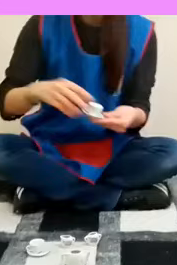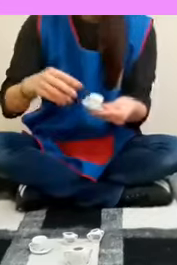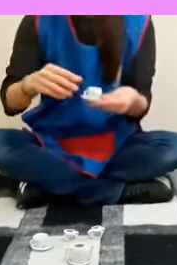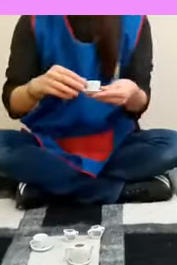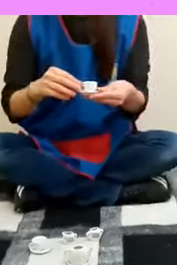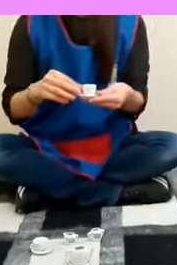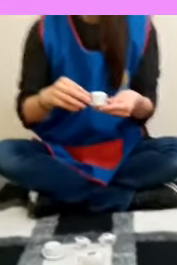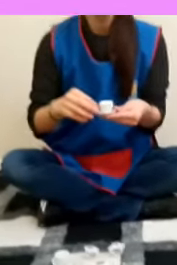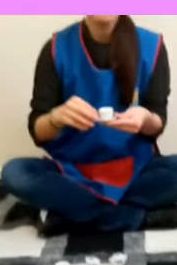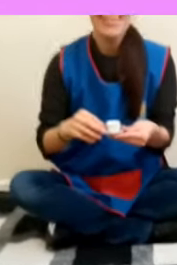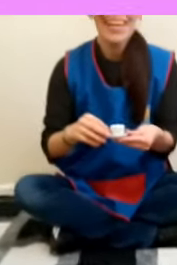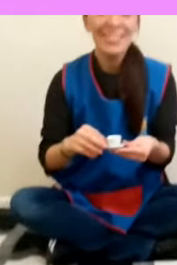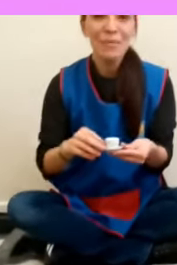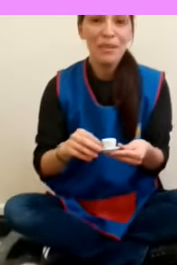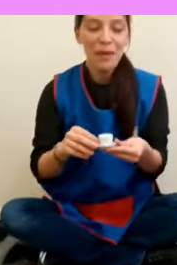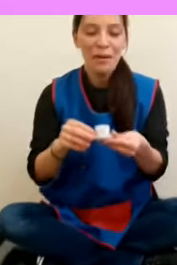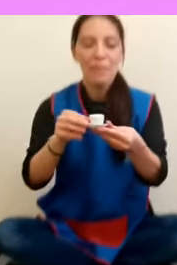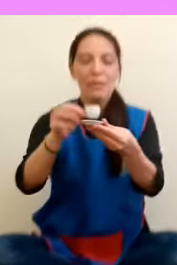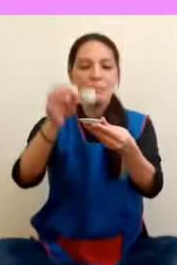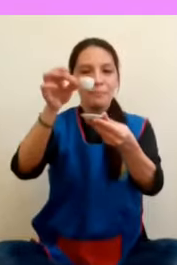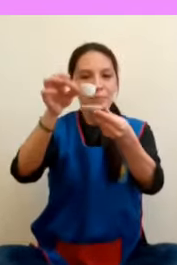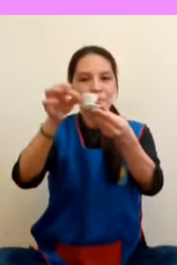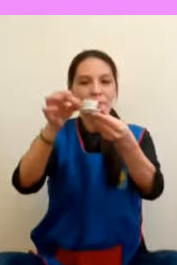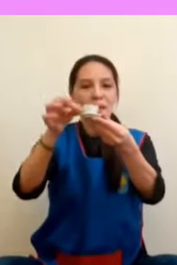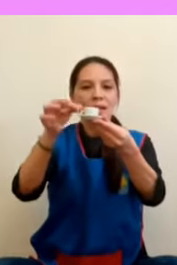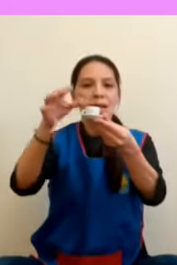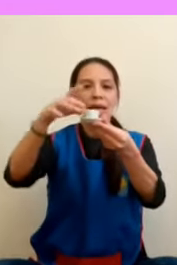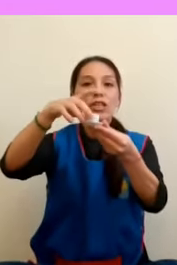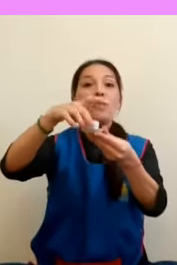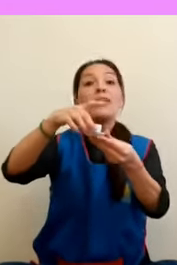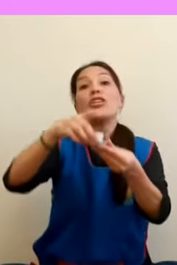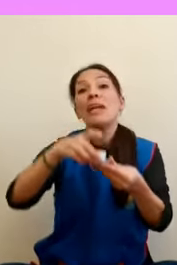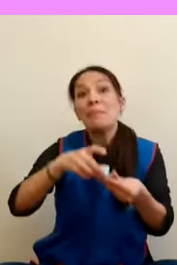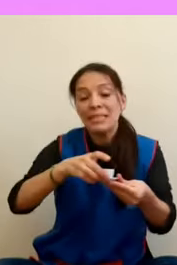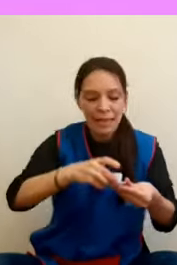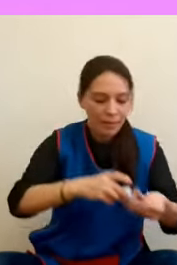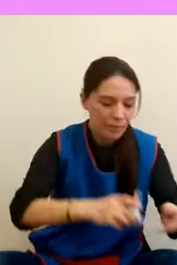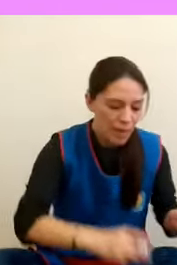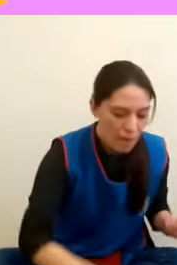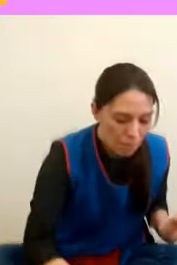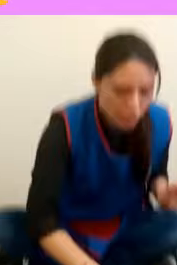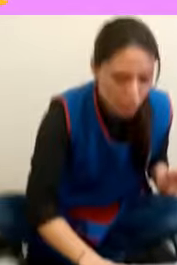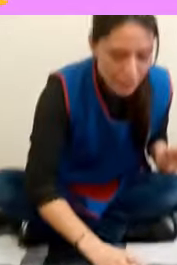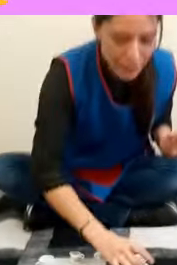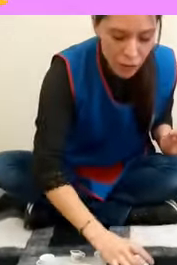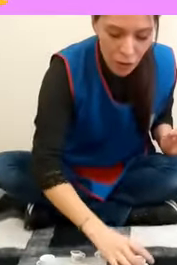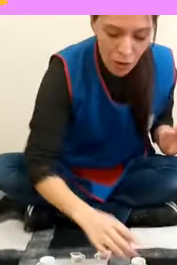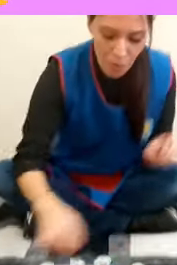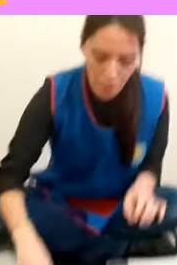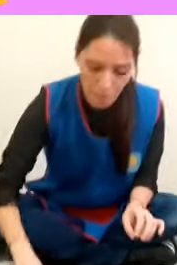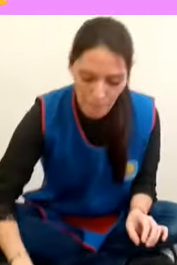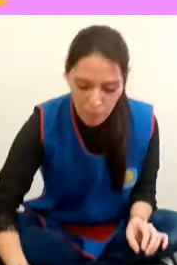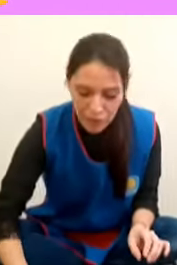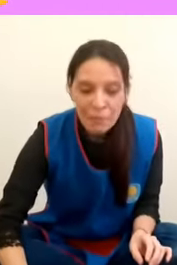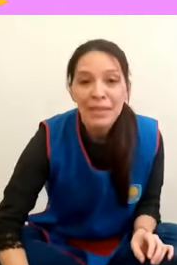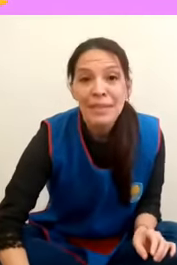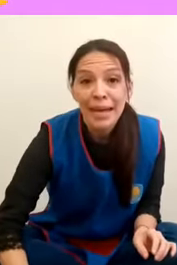Hola familias, ¿cómo les va? Miren, estoy poniendo a la mesa, porque en un ratito vamos a merendar.